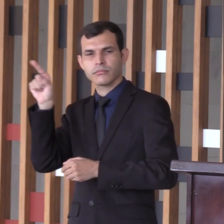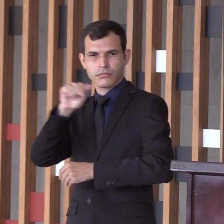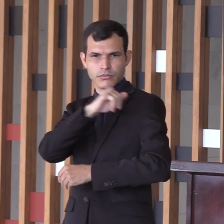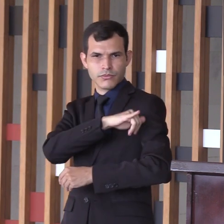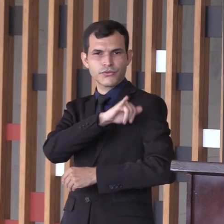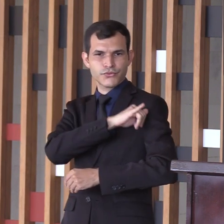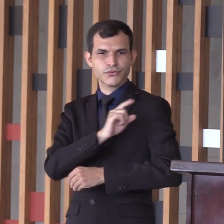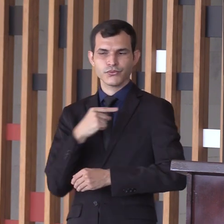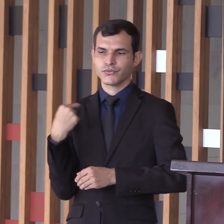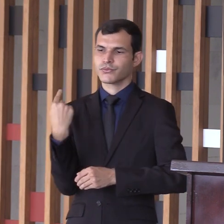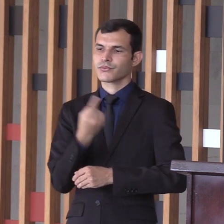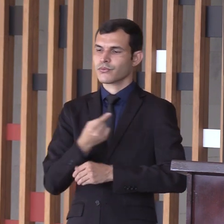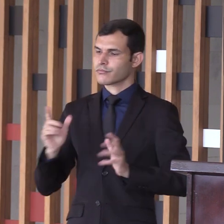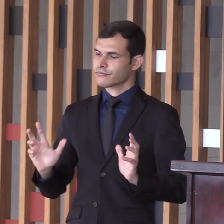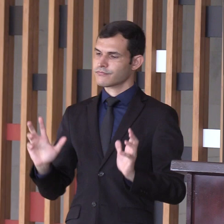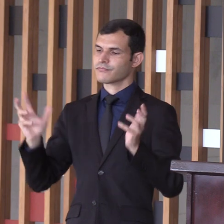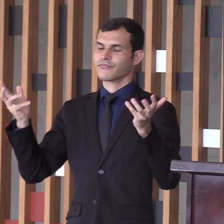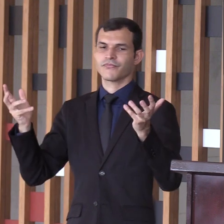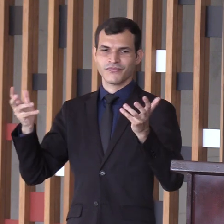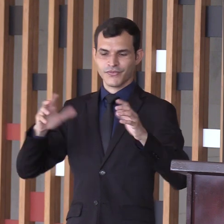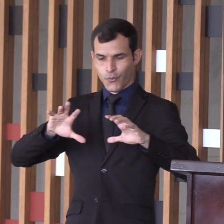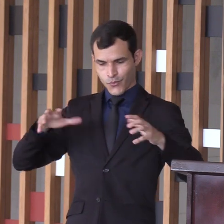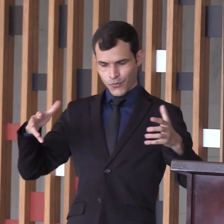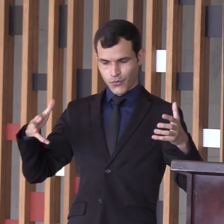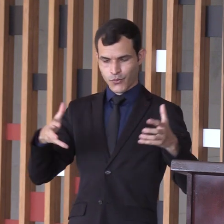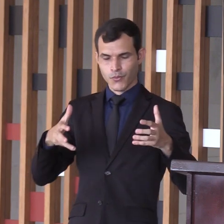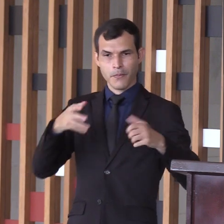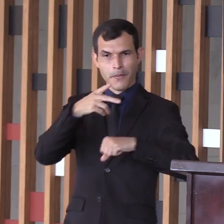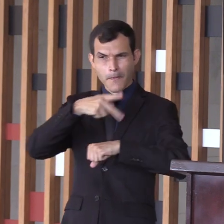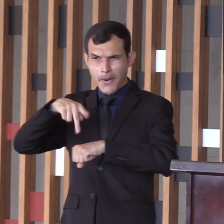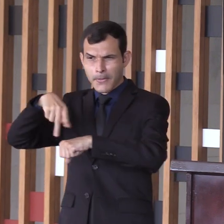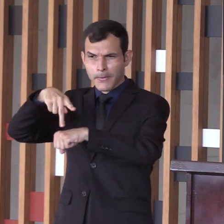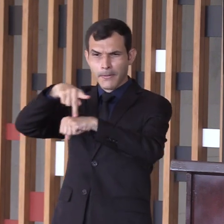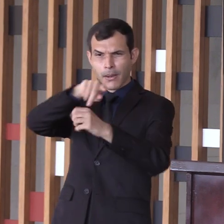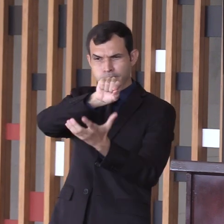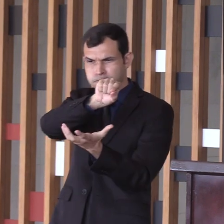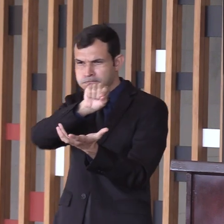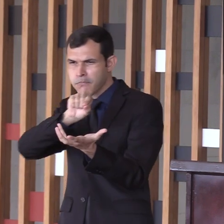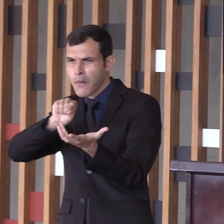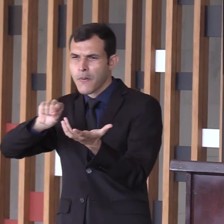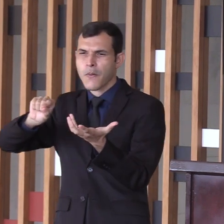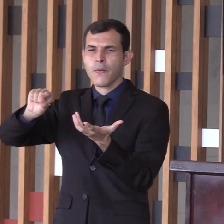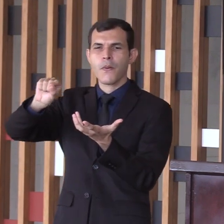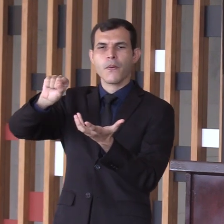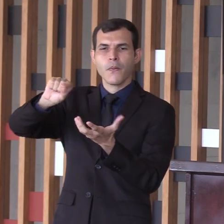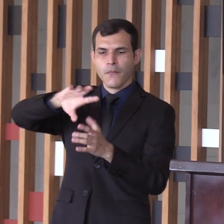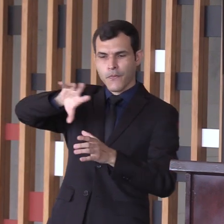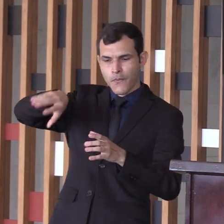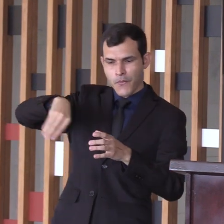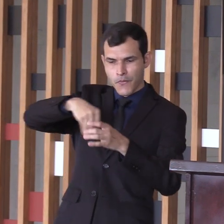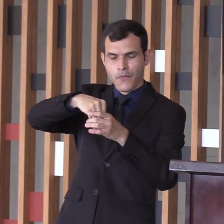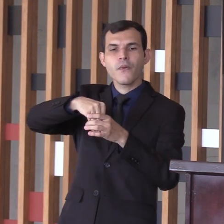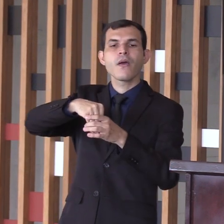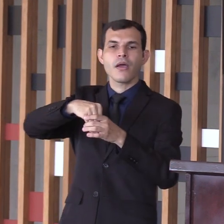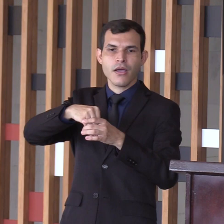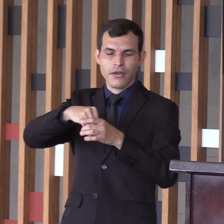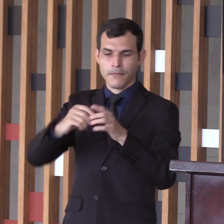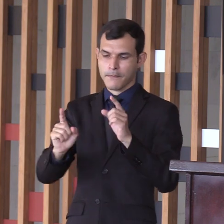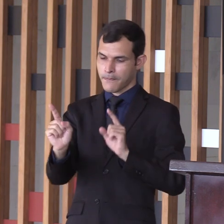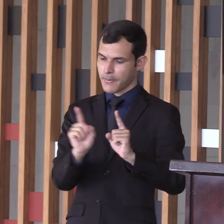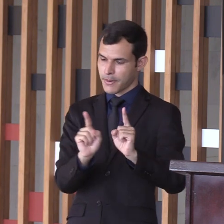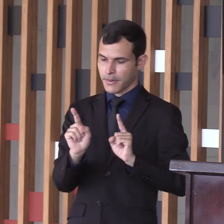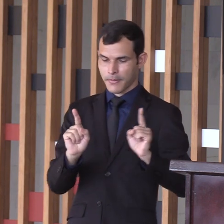confraternizar com todos os países que compõem a nossa organização e, de certo, aproveitar